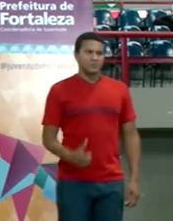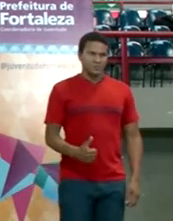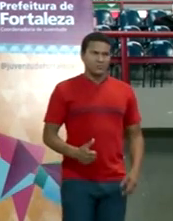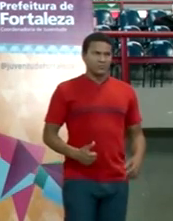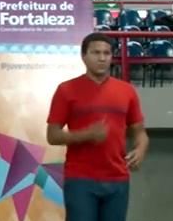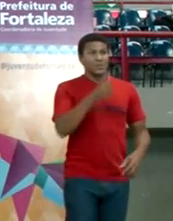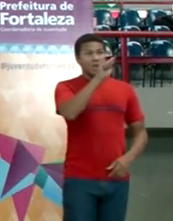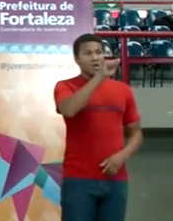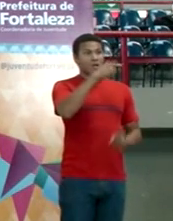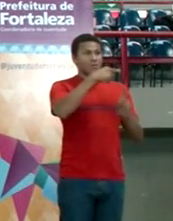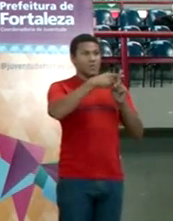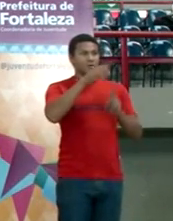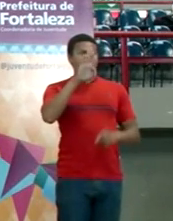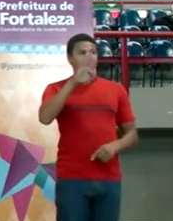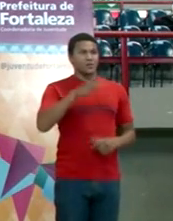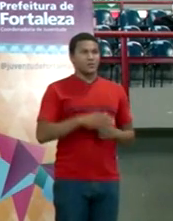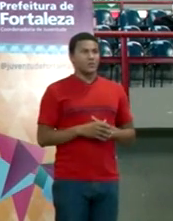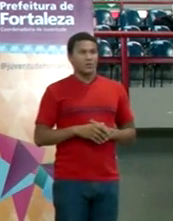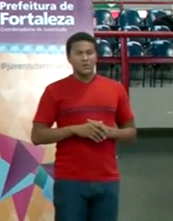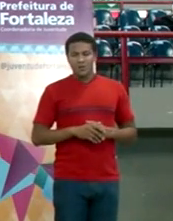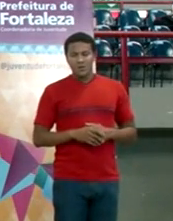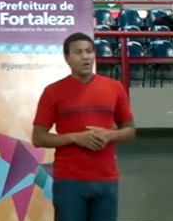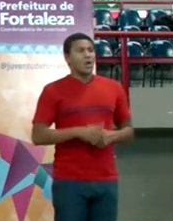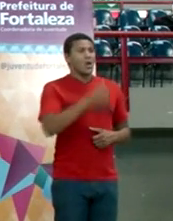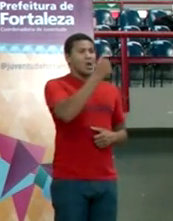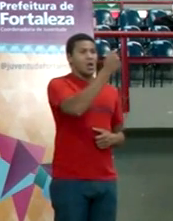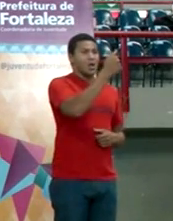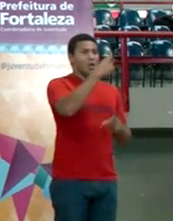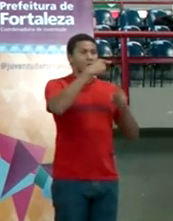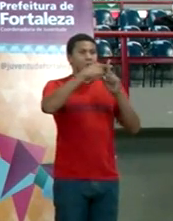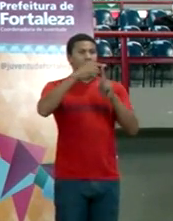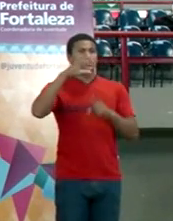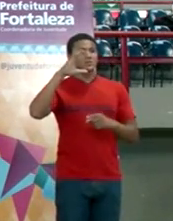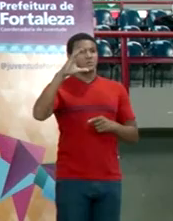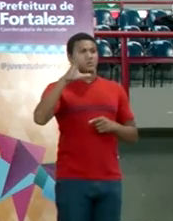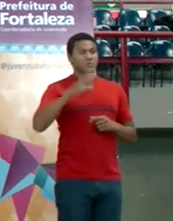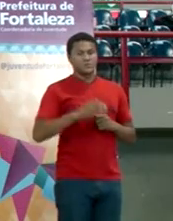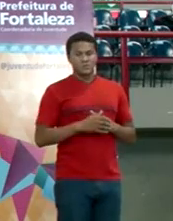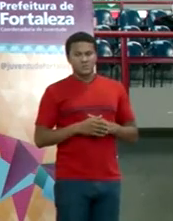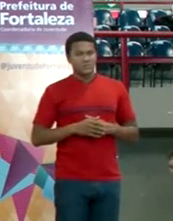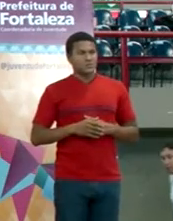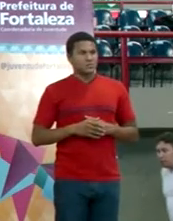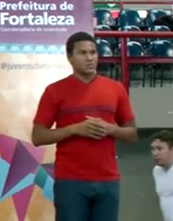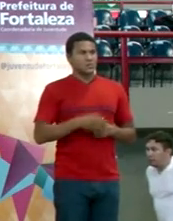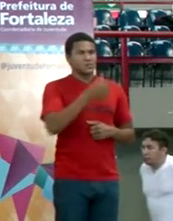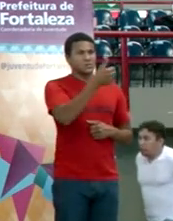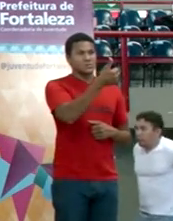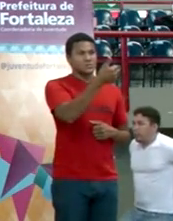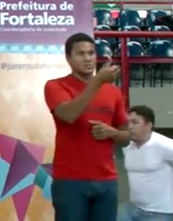15,5. Isso é o A mais B. Quanto é que está dando A mais C? A mais C está dando